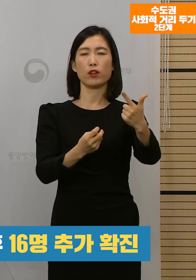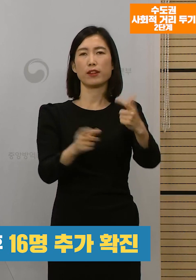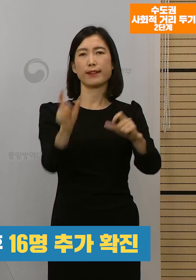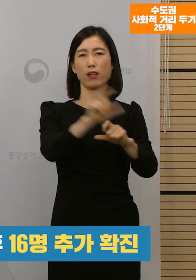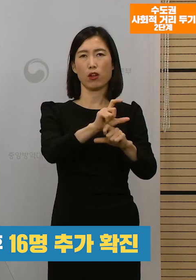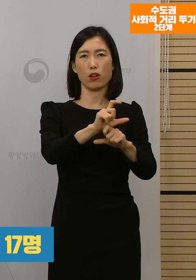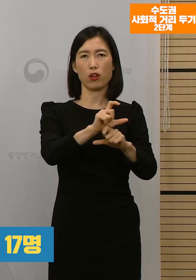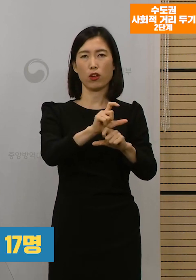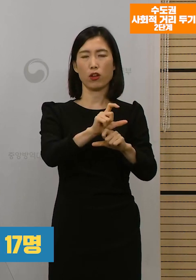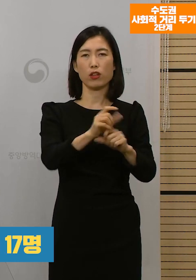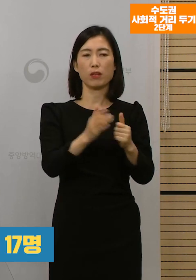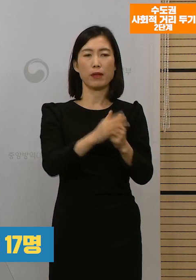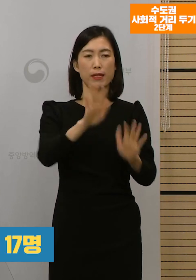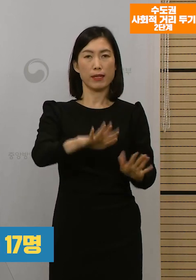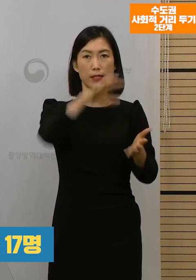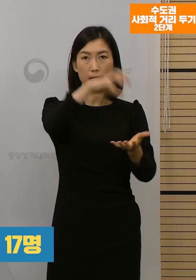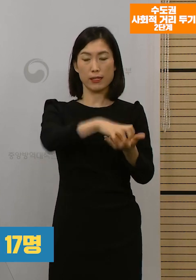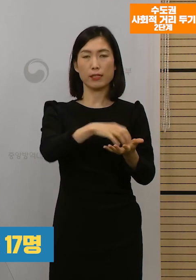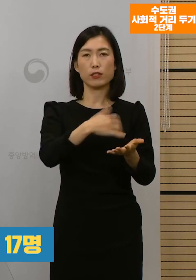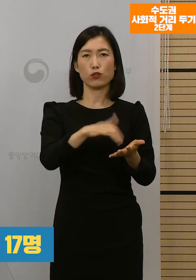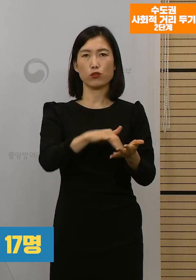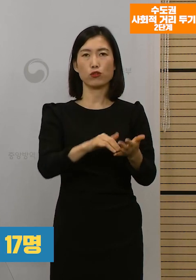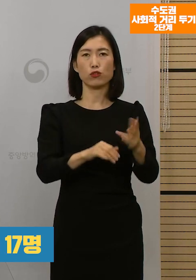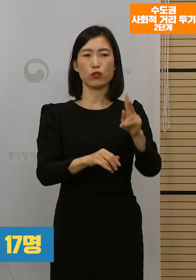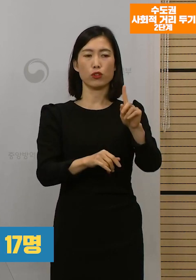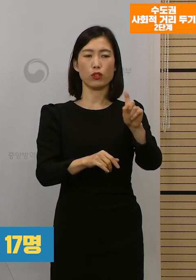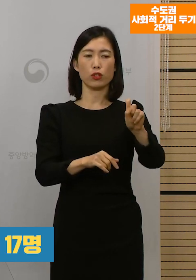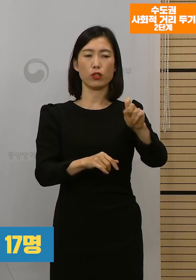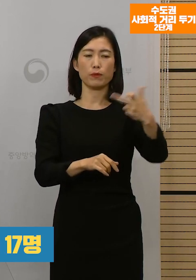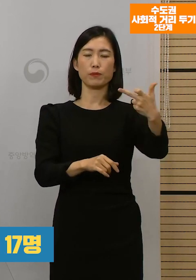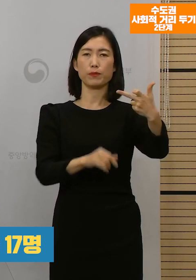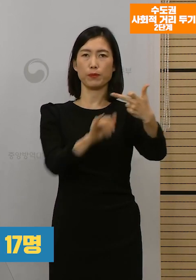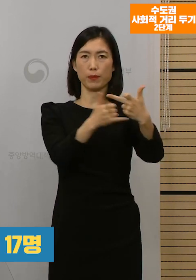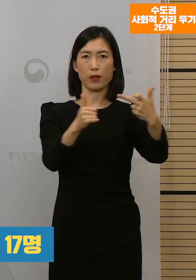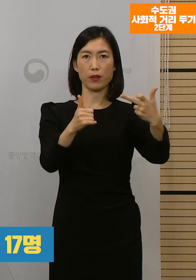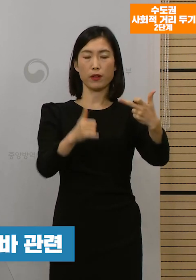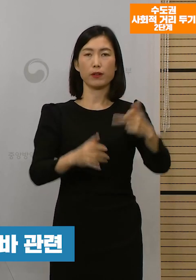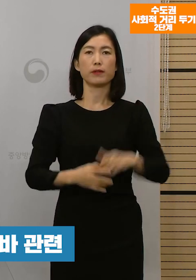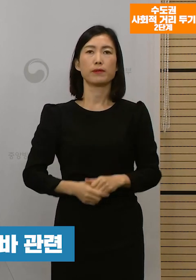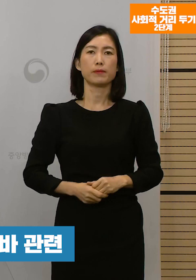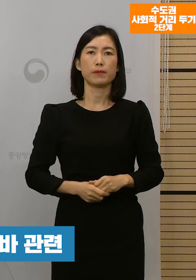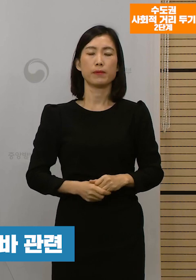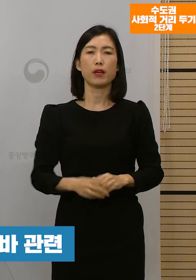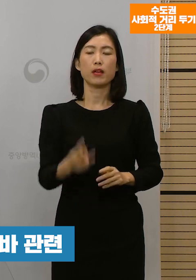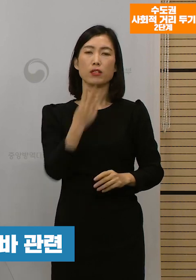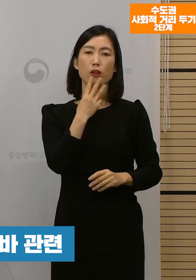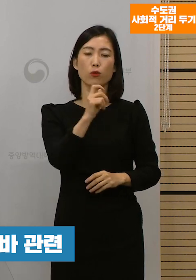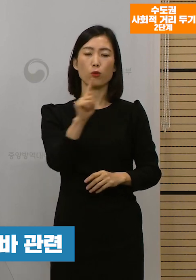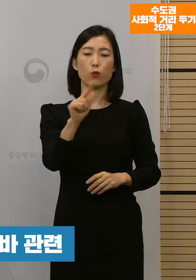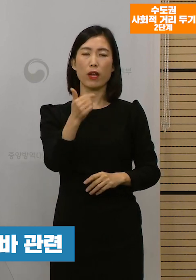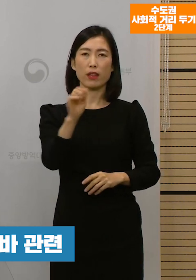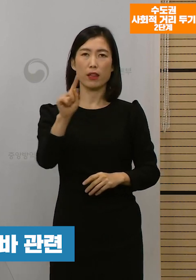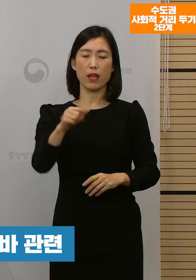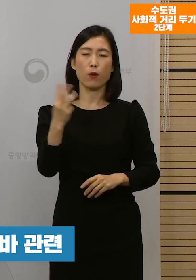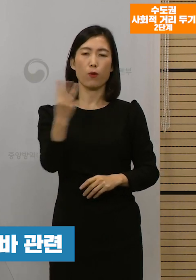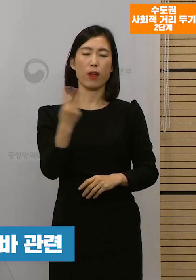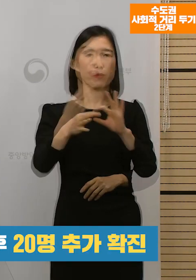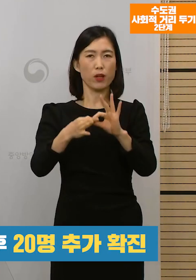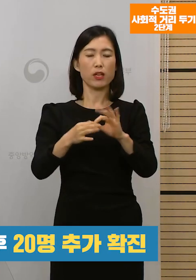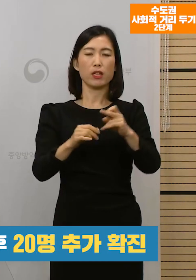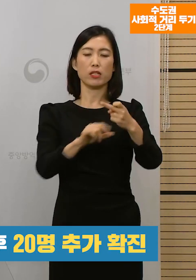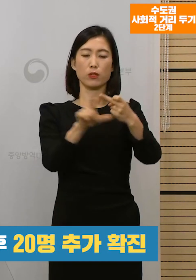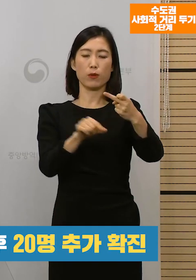추가 확진되어 현재까지 누적 확진자는 총 17명입니다. 서울 관악구 와인바와